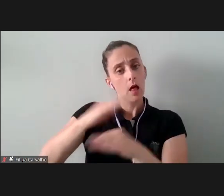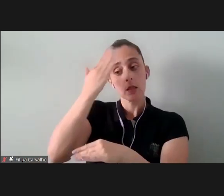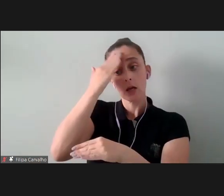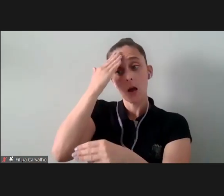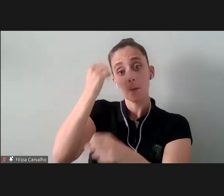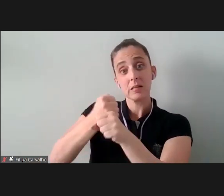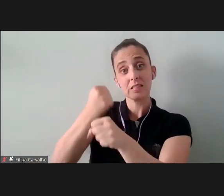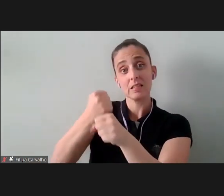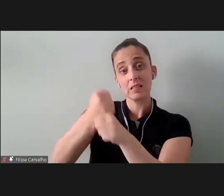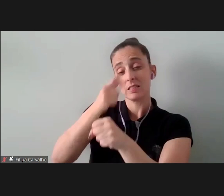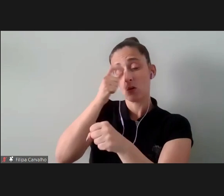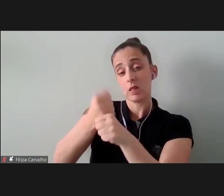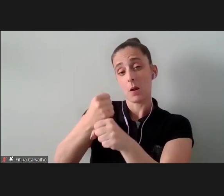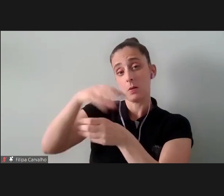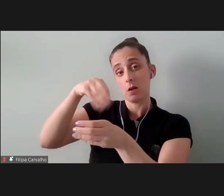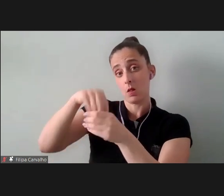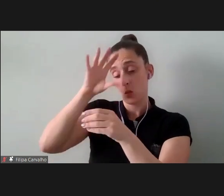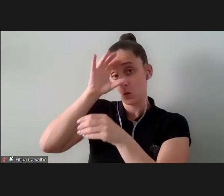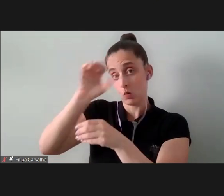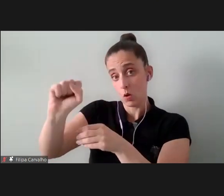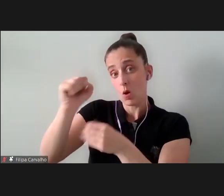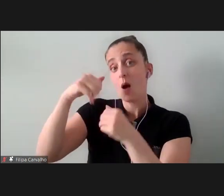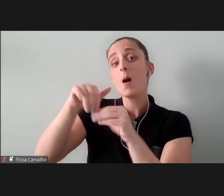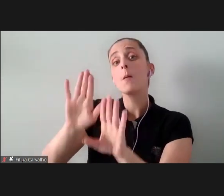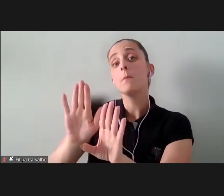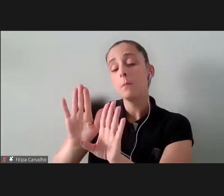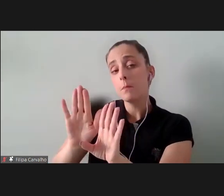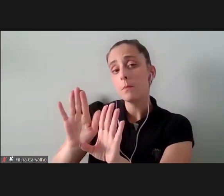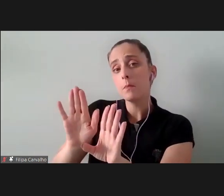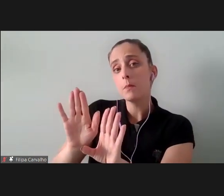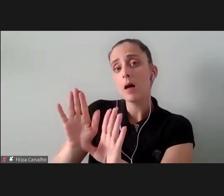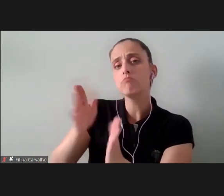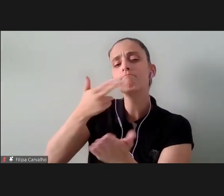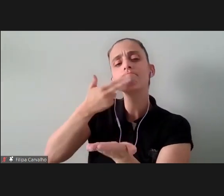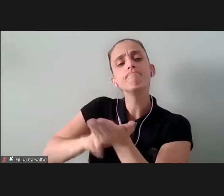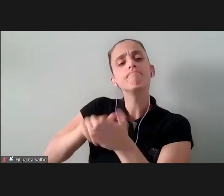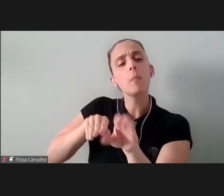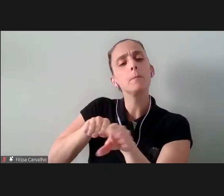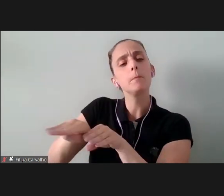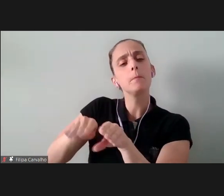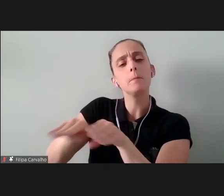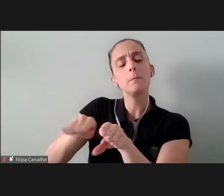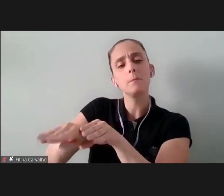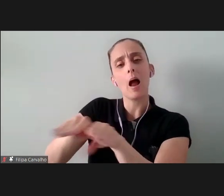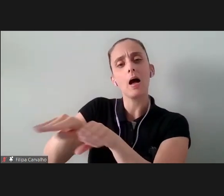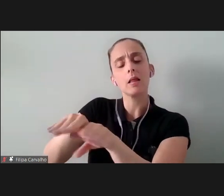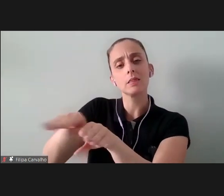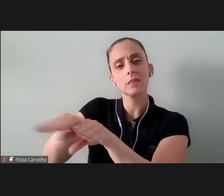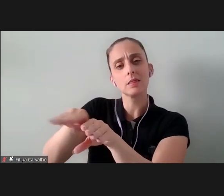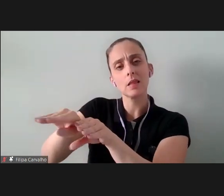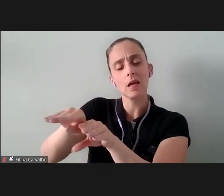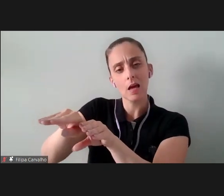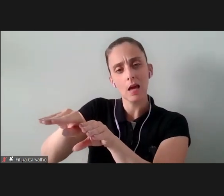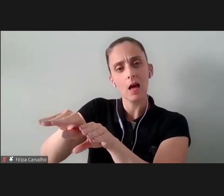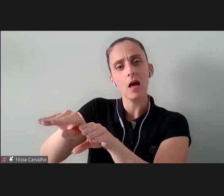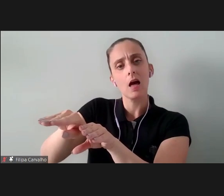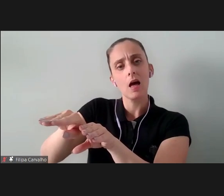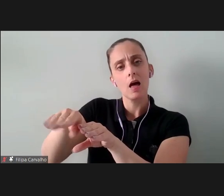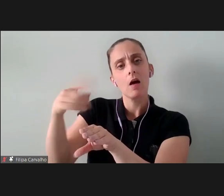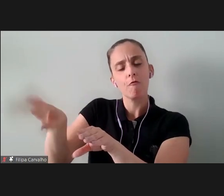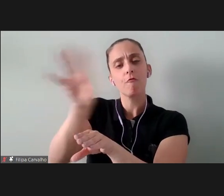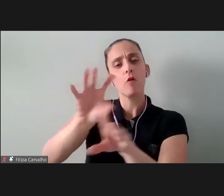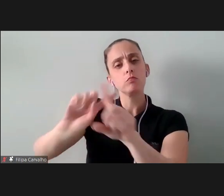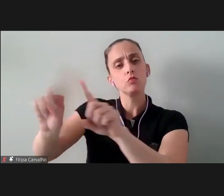mas que não viu-se em prática de várias formas, tendo apenas